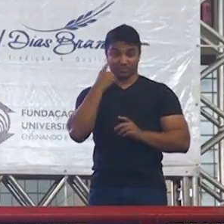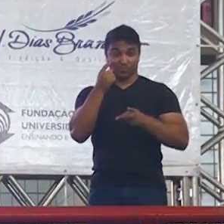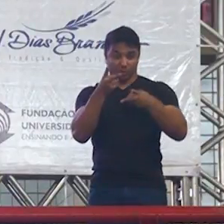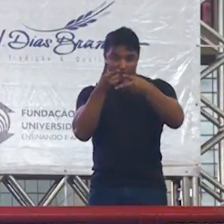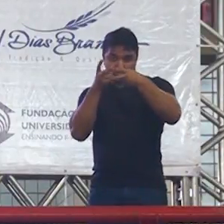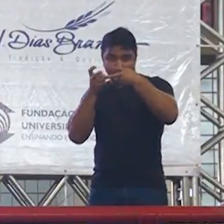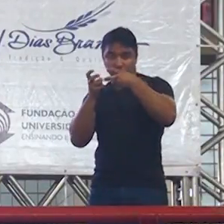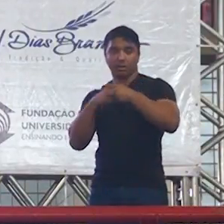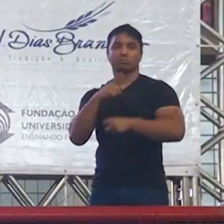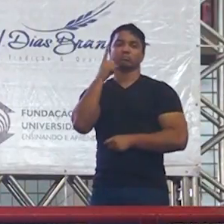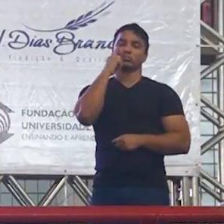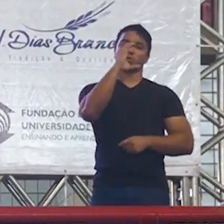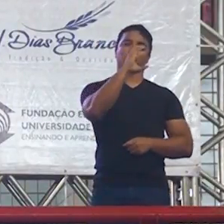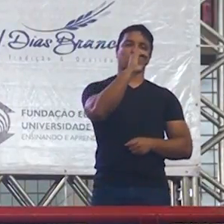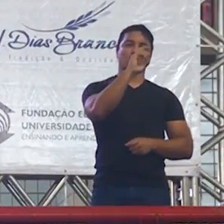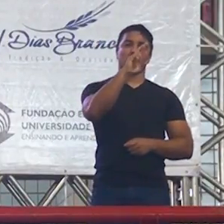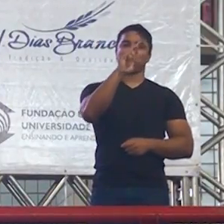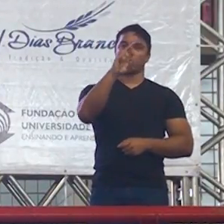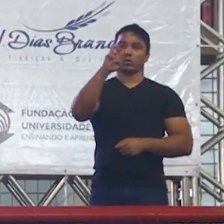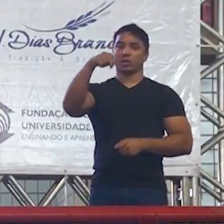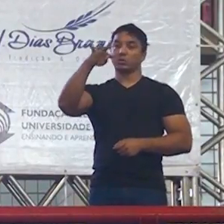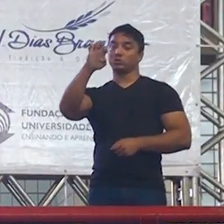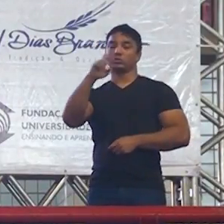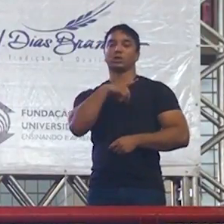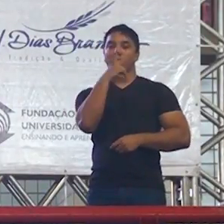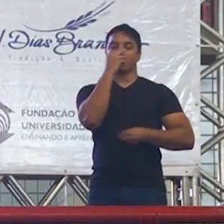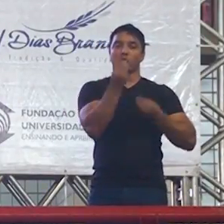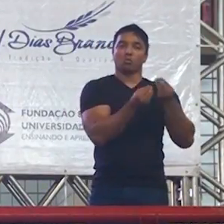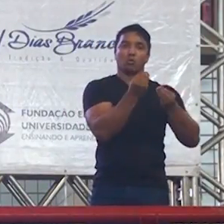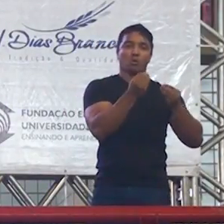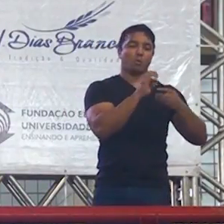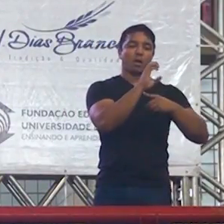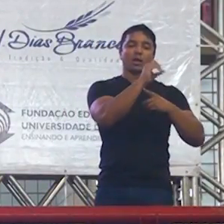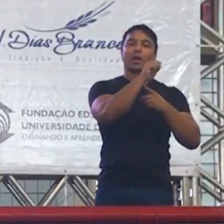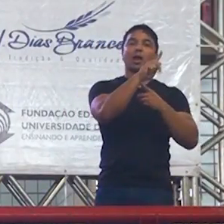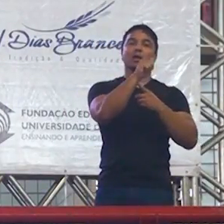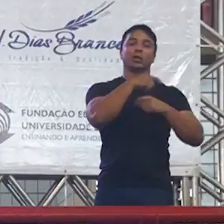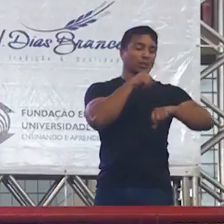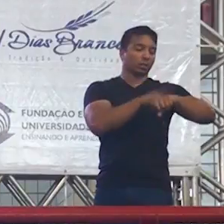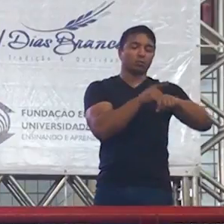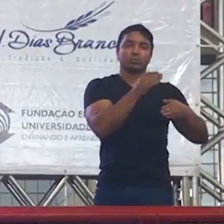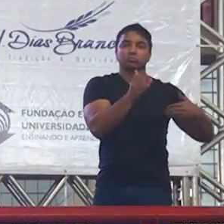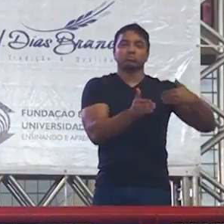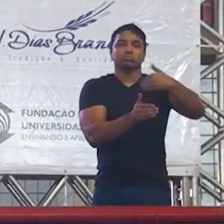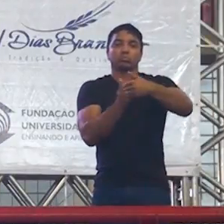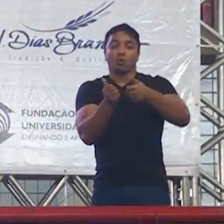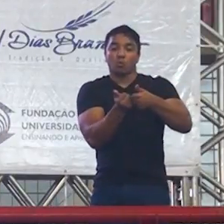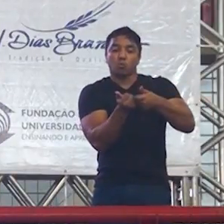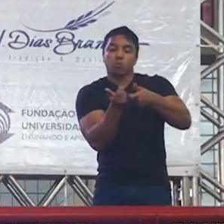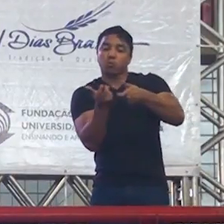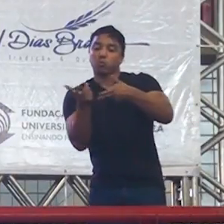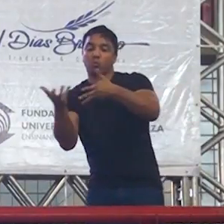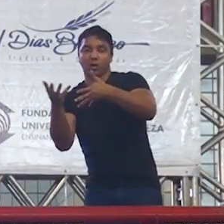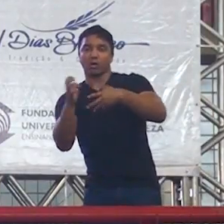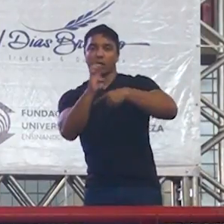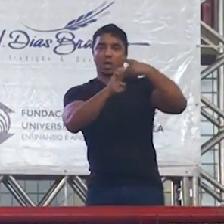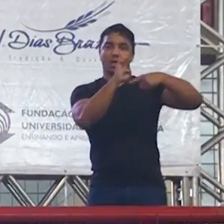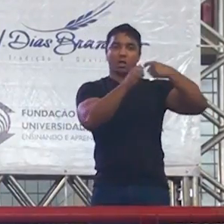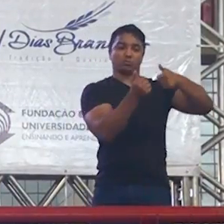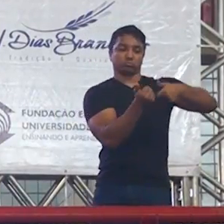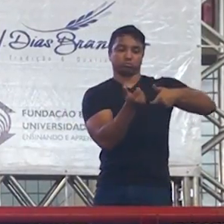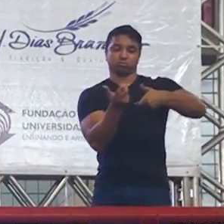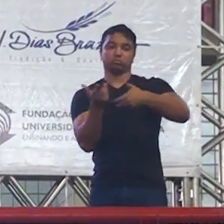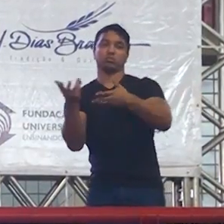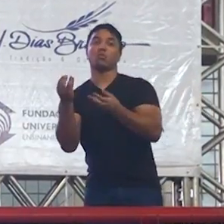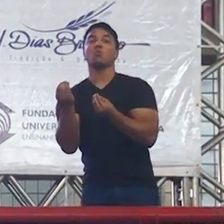perceberem, corrente elétrica é o fluxo de carga por intervalo de tempo. É a quantidade de elétrons que passa por